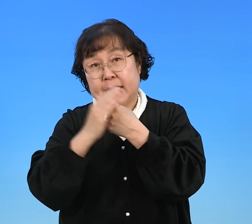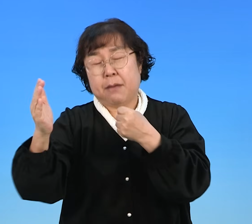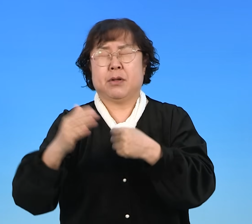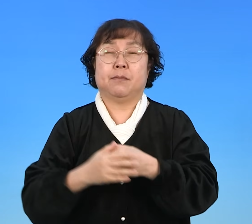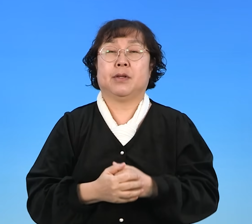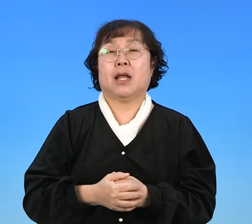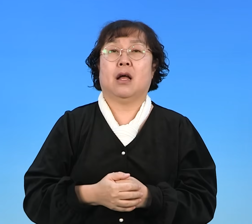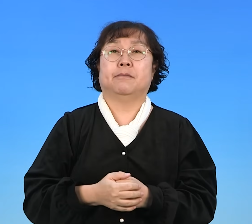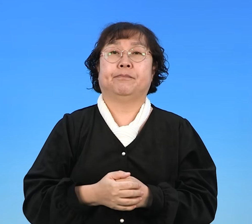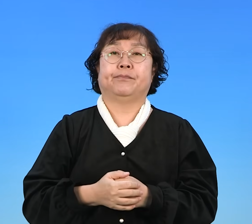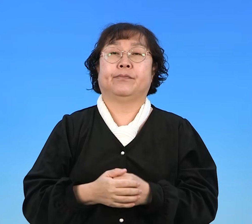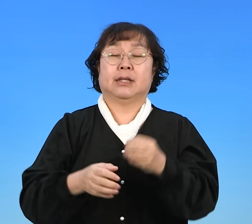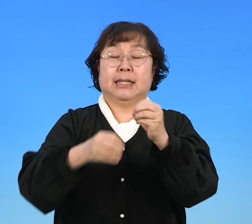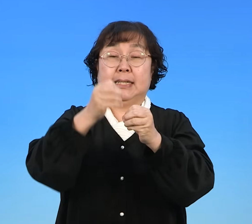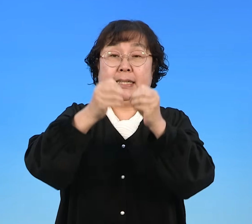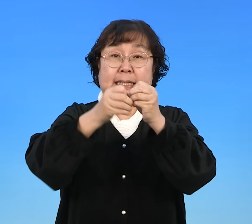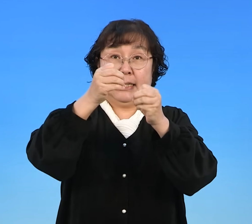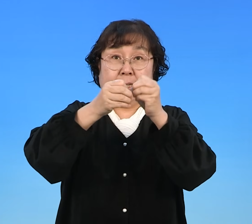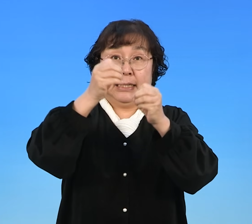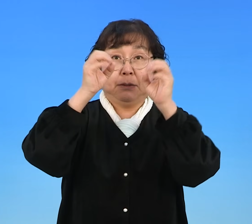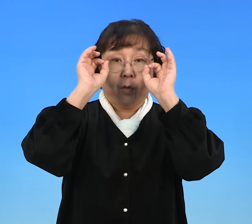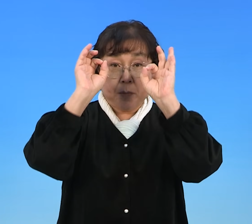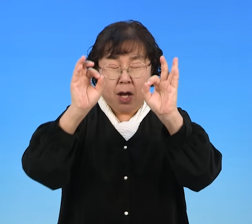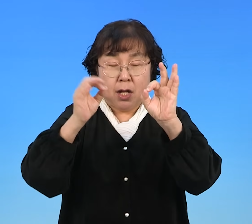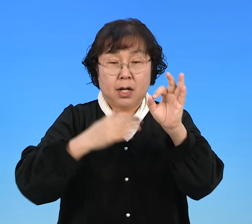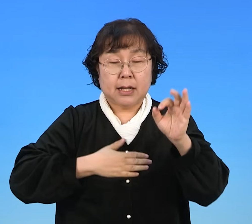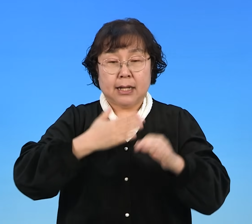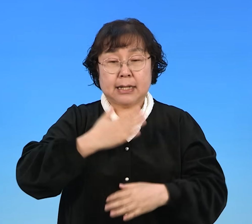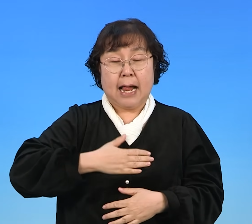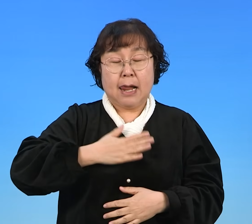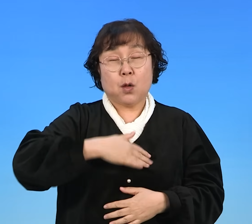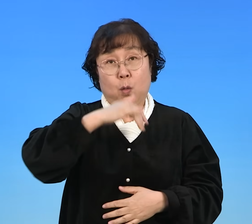나오는 19 다시 읽어드릴까요? 나는 알고 있다.